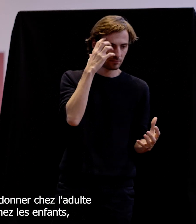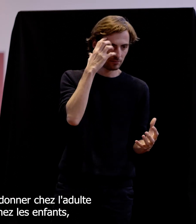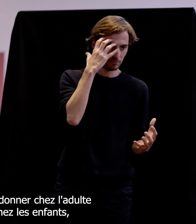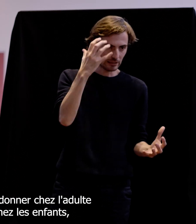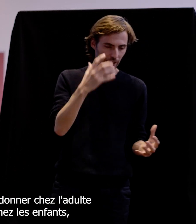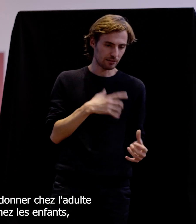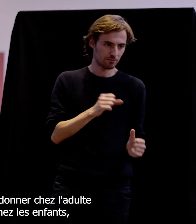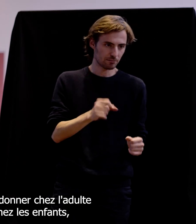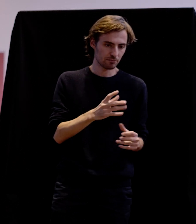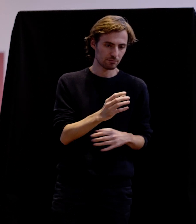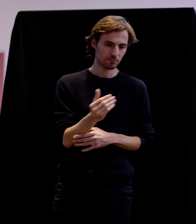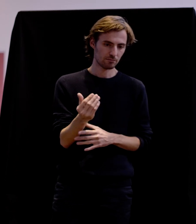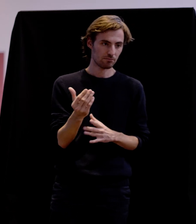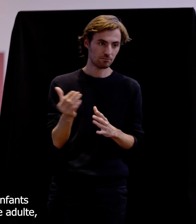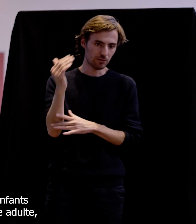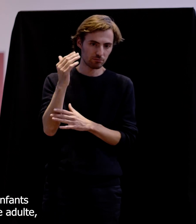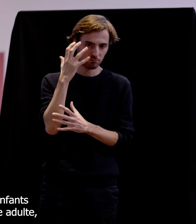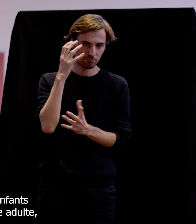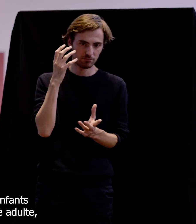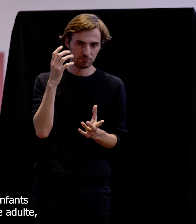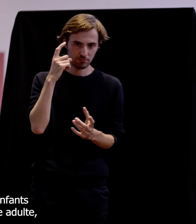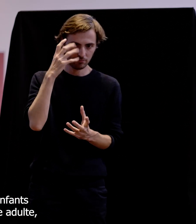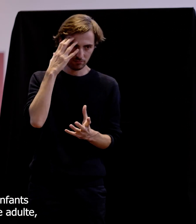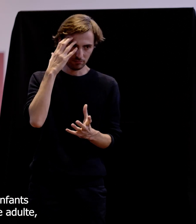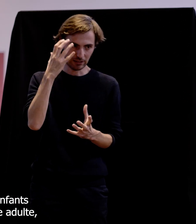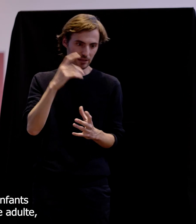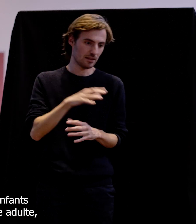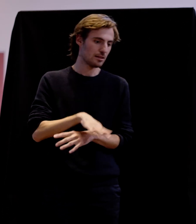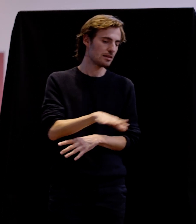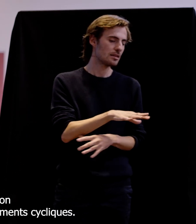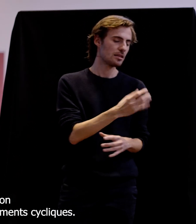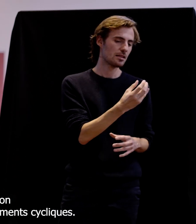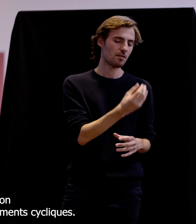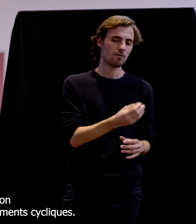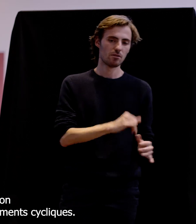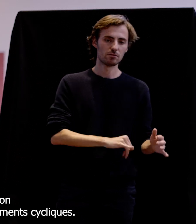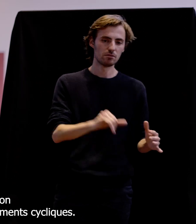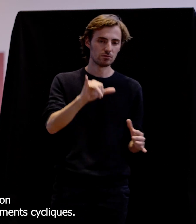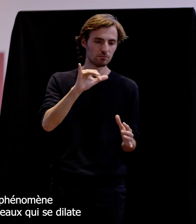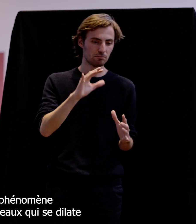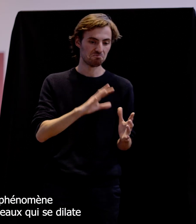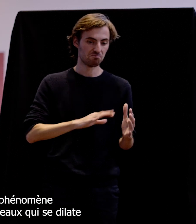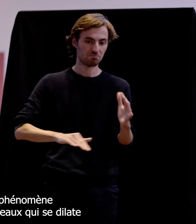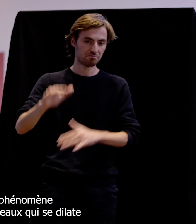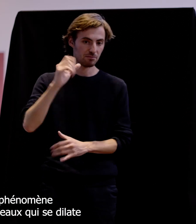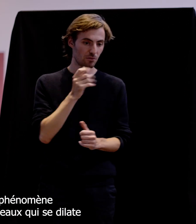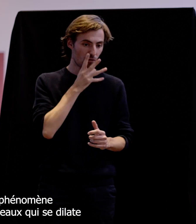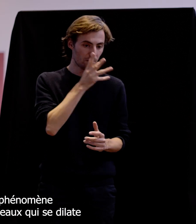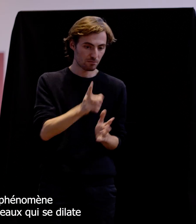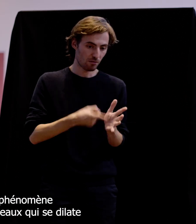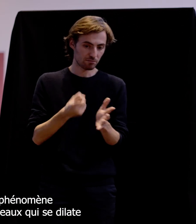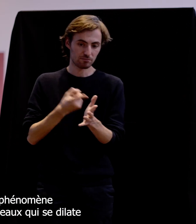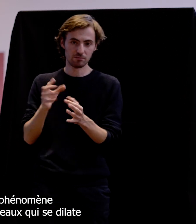migraines, et chez les enfants, chez les enfants jusqu'à l'âge adulte, ce qu'on appelle des vomissements cycliques. C'est le même